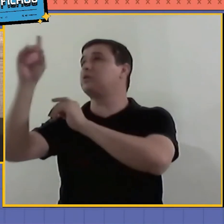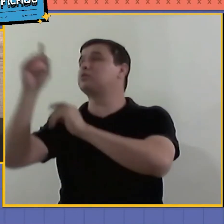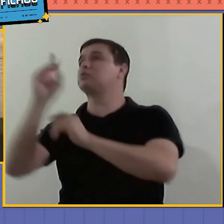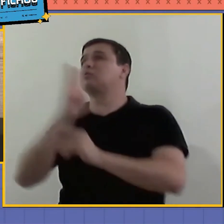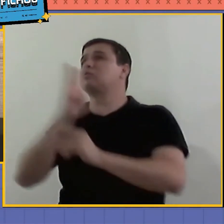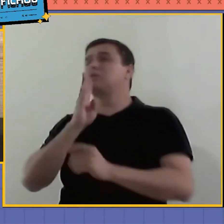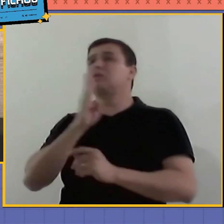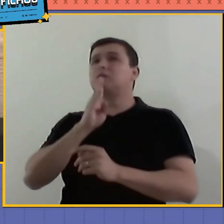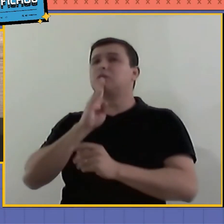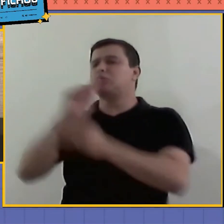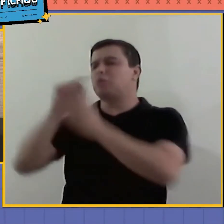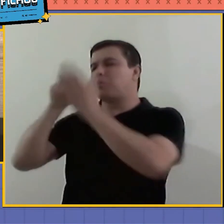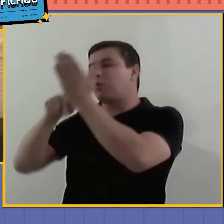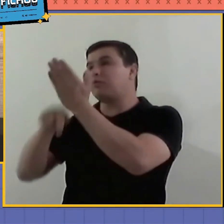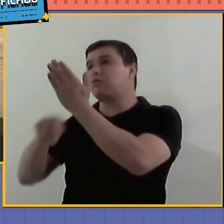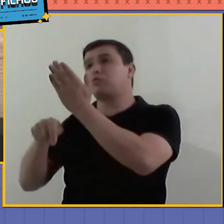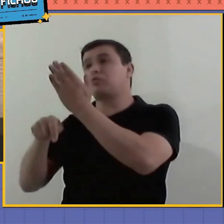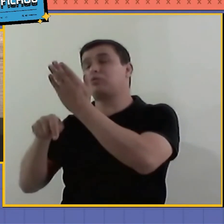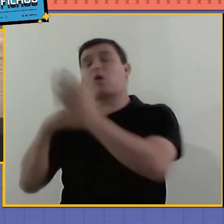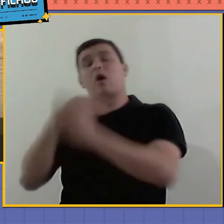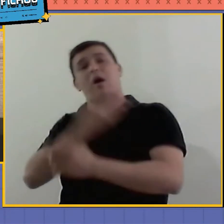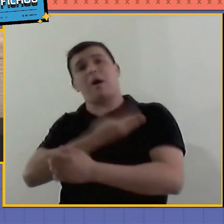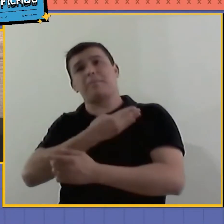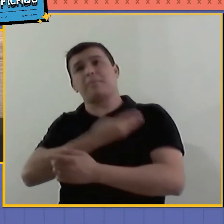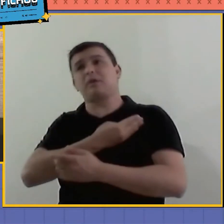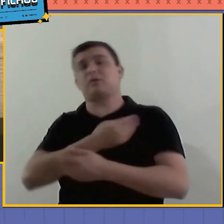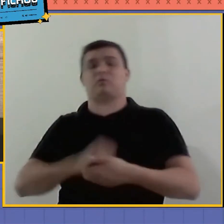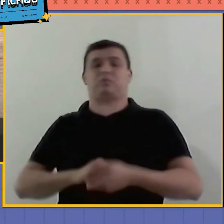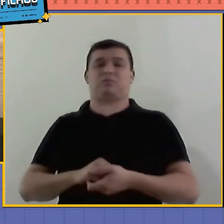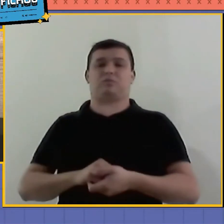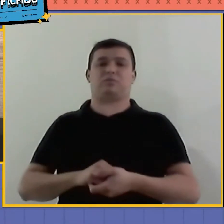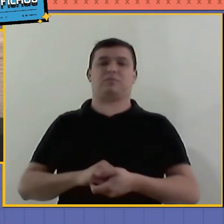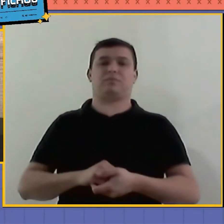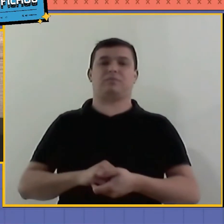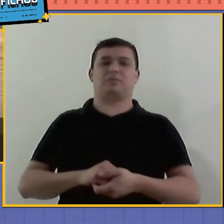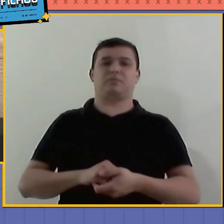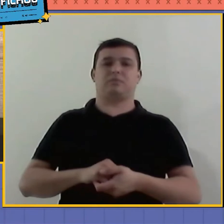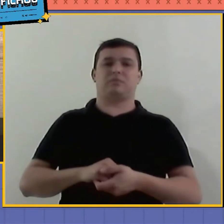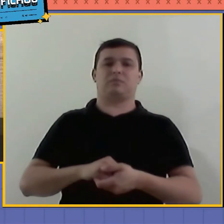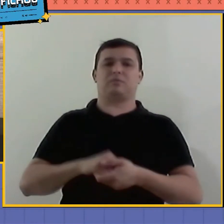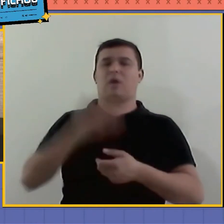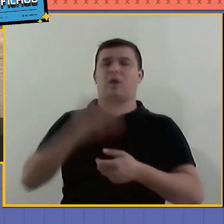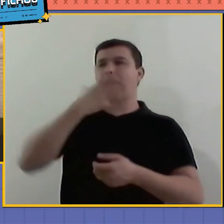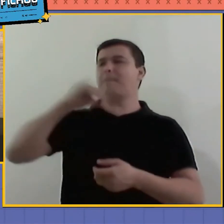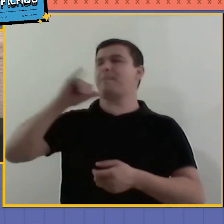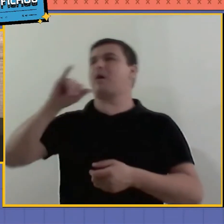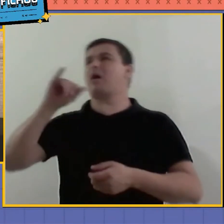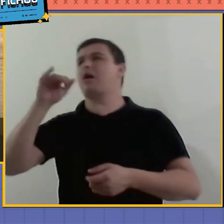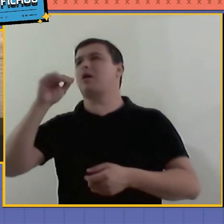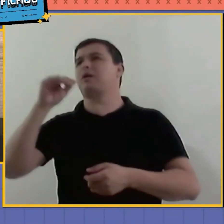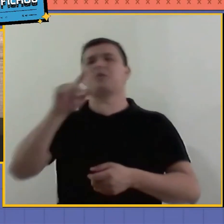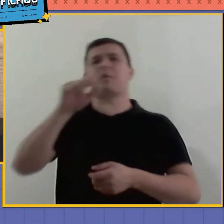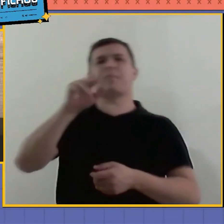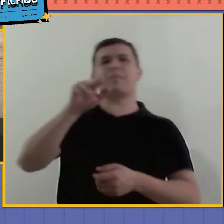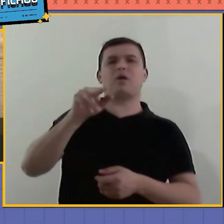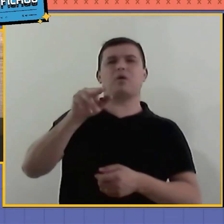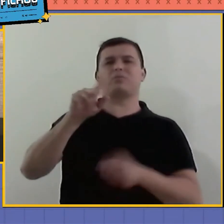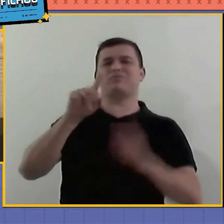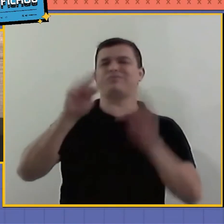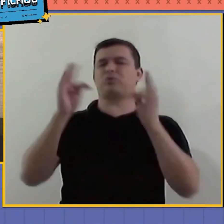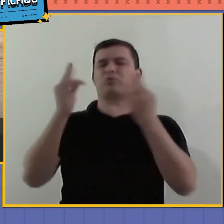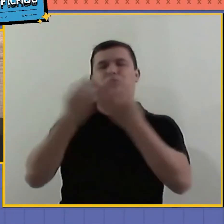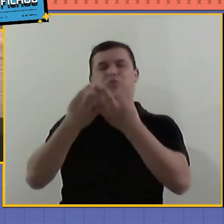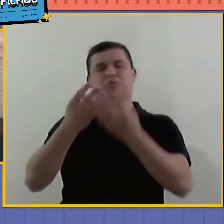como um amigo que ele realmente é ele é nosso amigo é nosso pai é nosso Deus é nosso irmão ele é tudo para nós